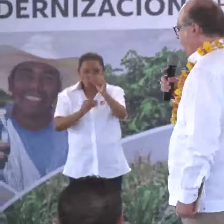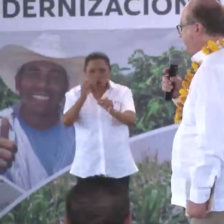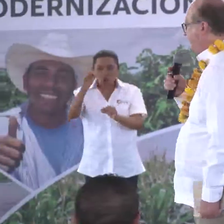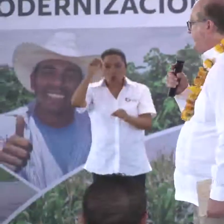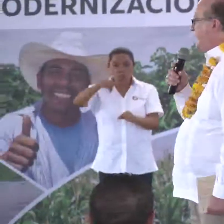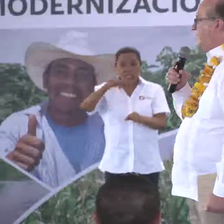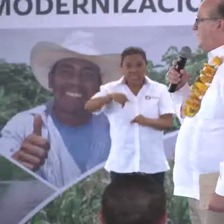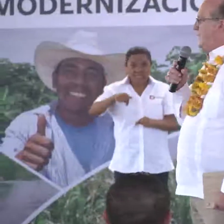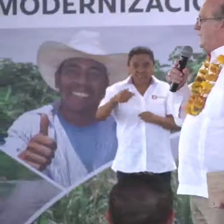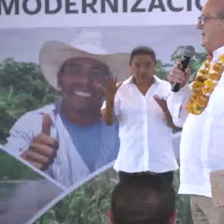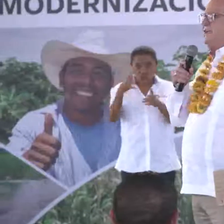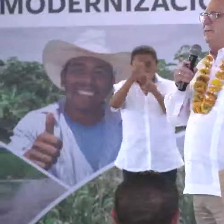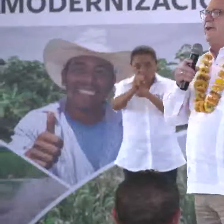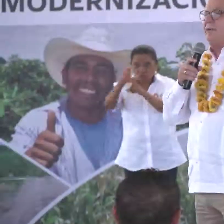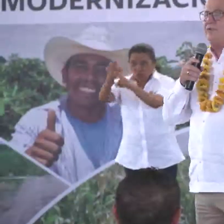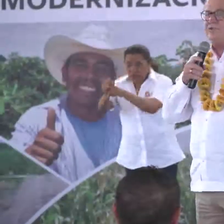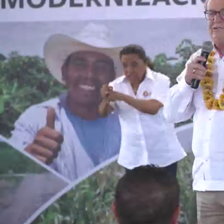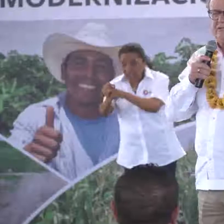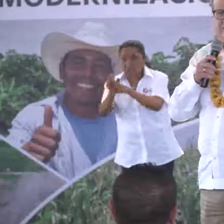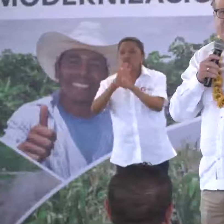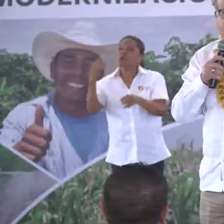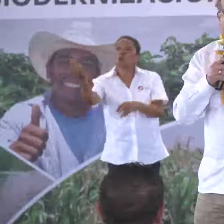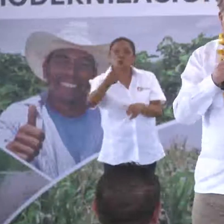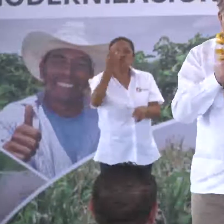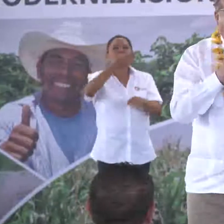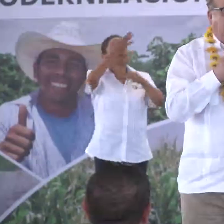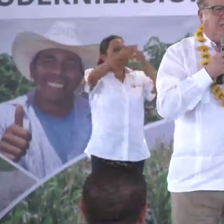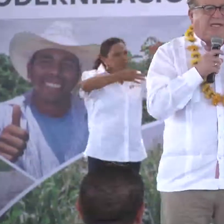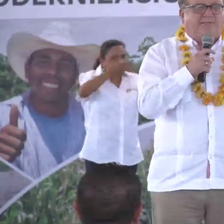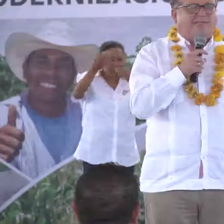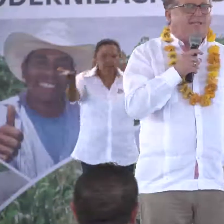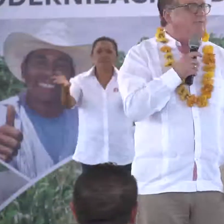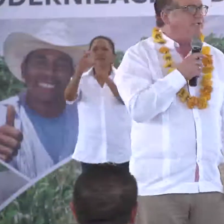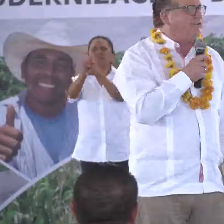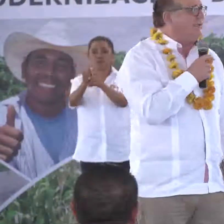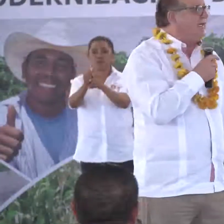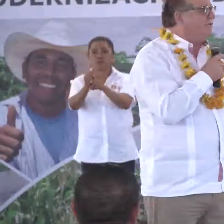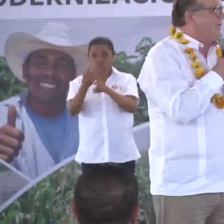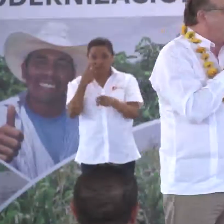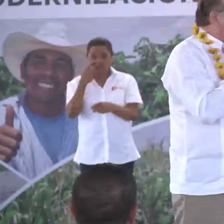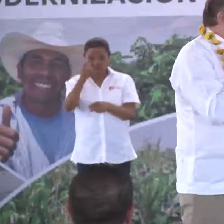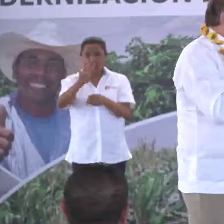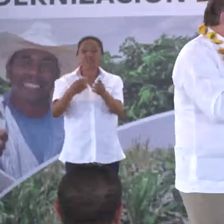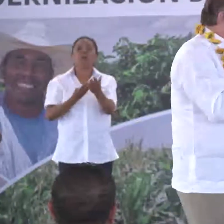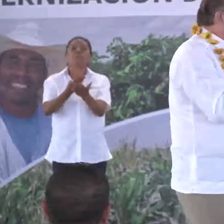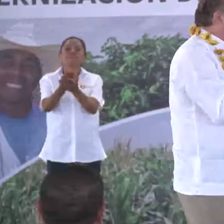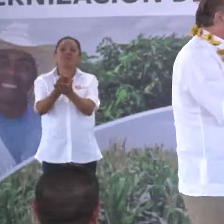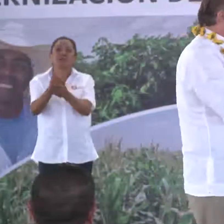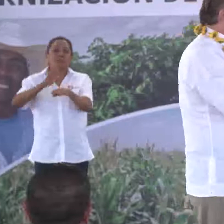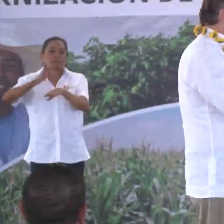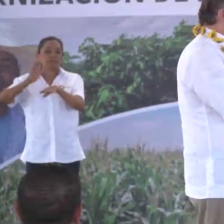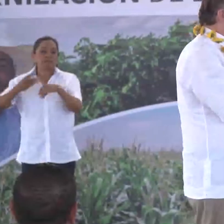pierdan. Ahí está la beca para los muchachos. Cada vez más muchachos van a la escuela en